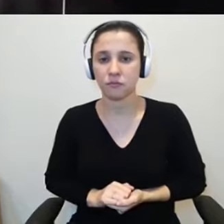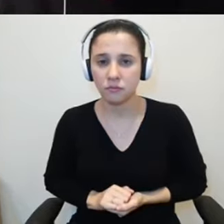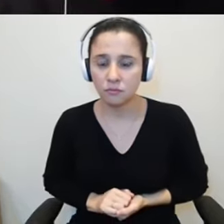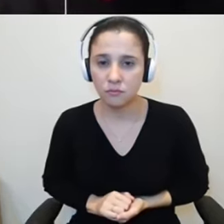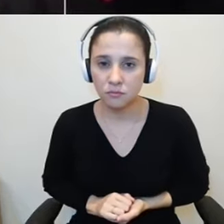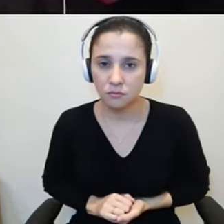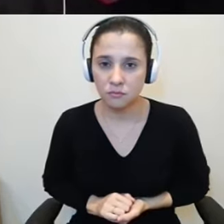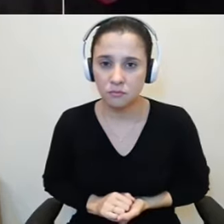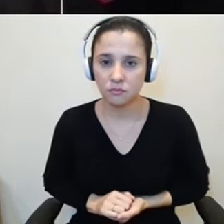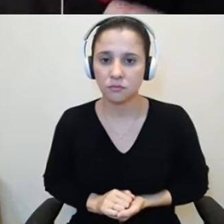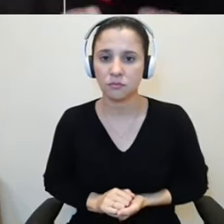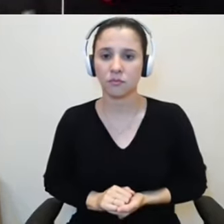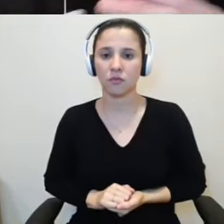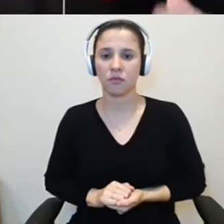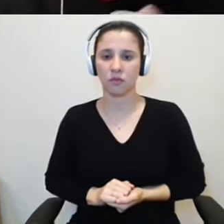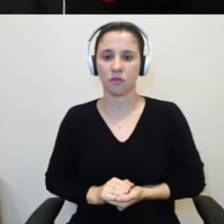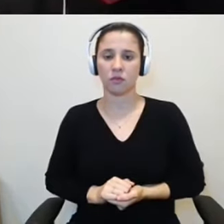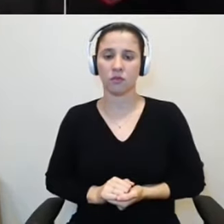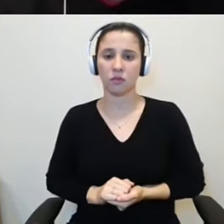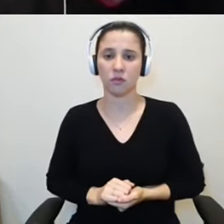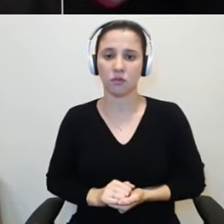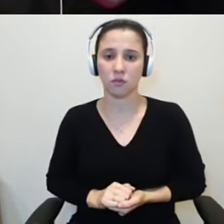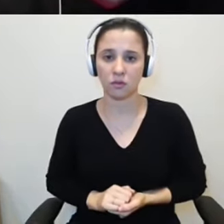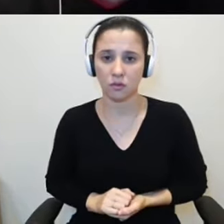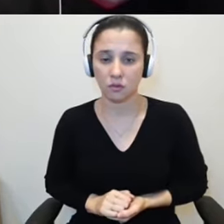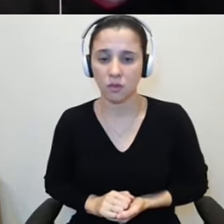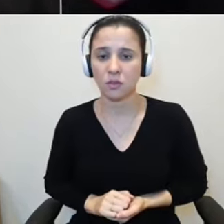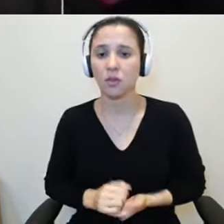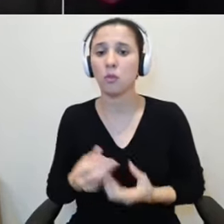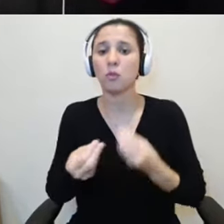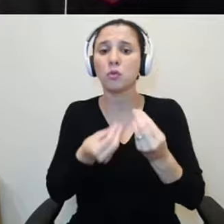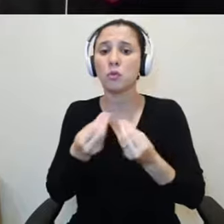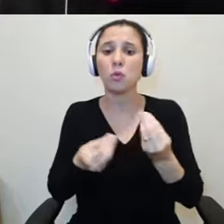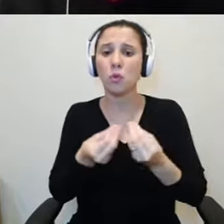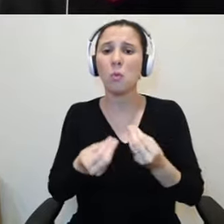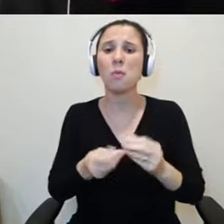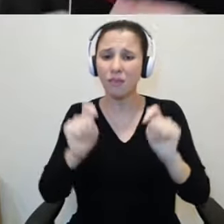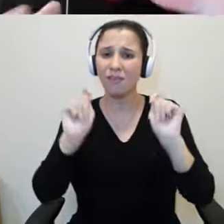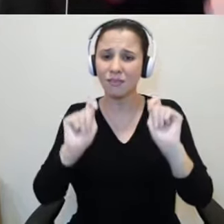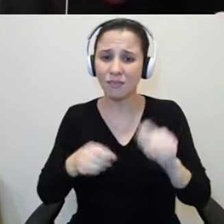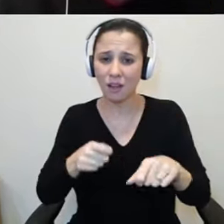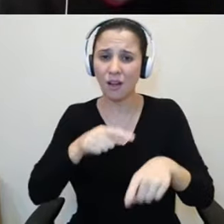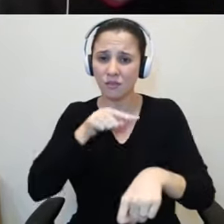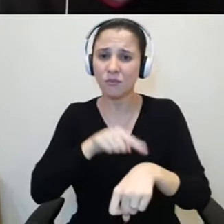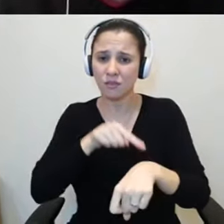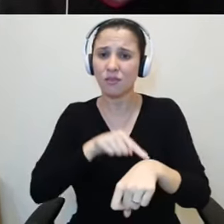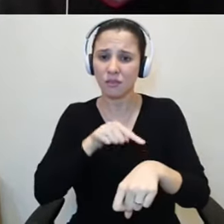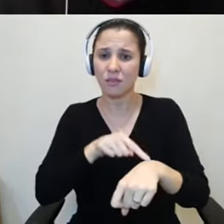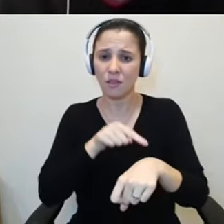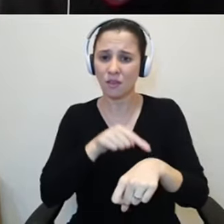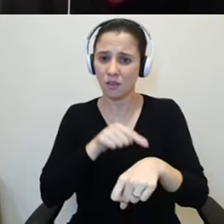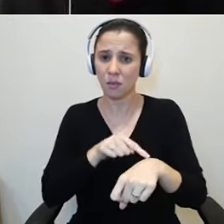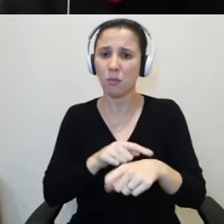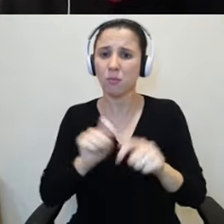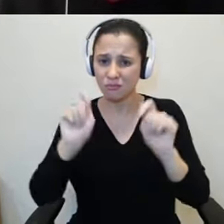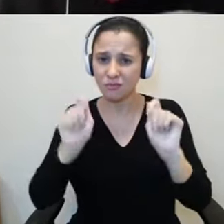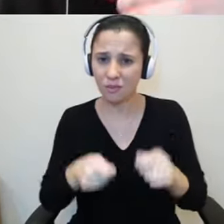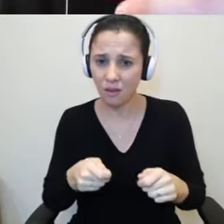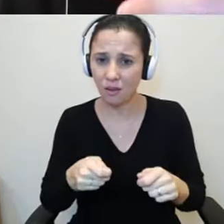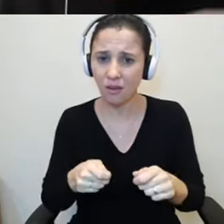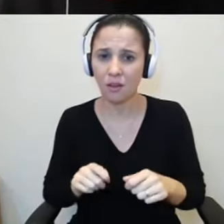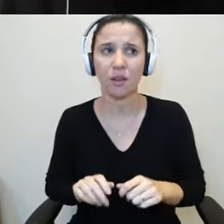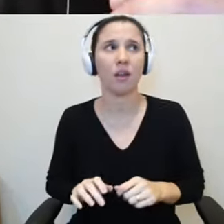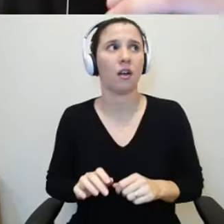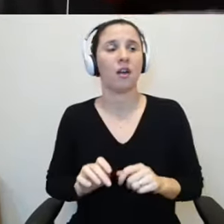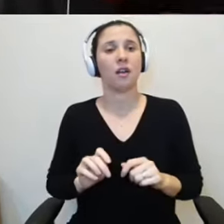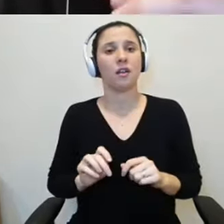eu comentei agora há pouco. Como que a gente vai conseguir cumprir essa carga horária? Vai ser diferente, né, pessoal? Não vai ser mais aquela atividade